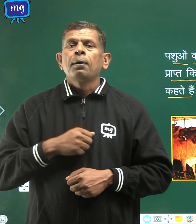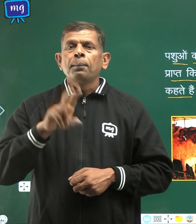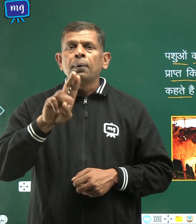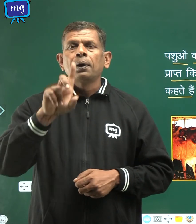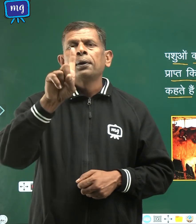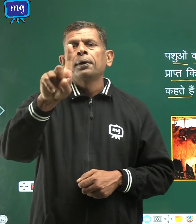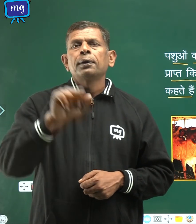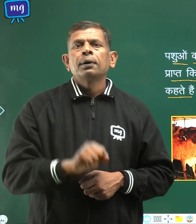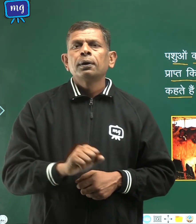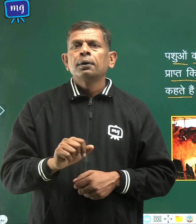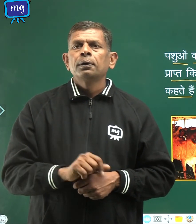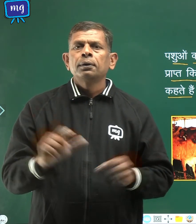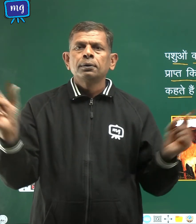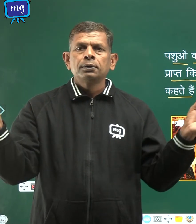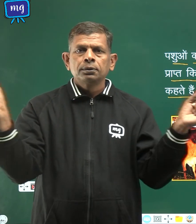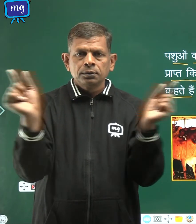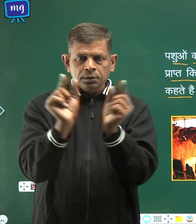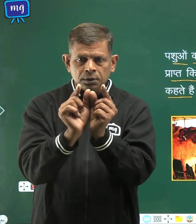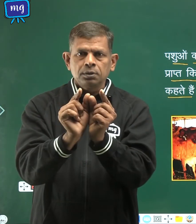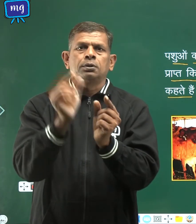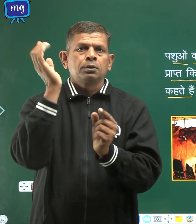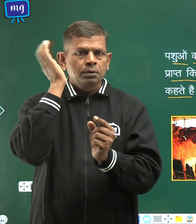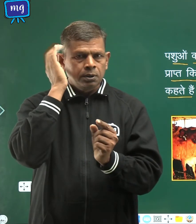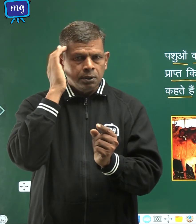का सारांश जाना।